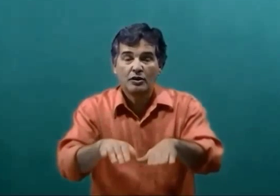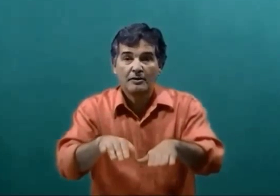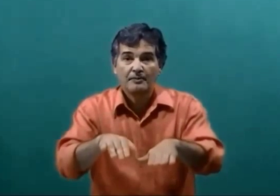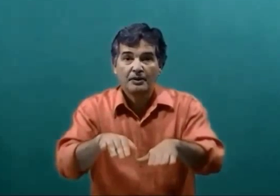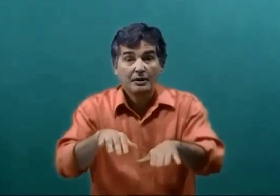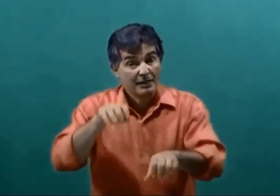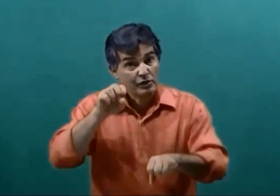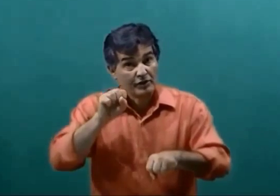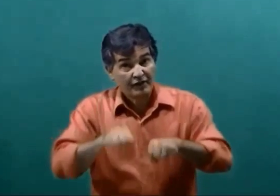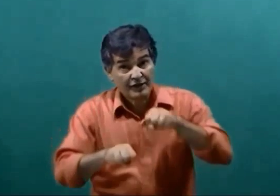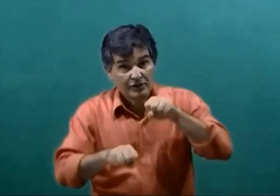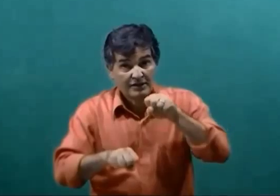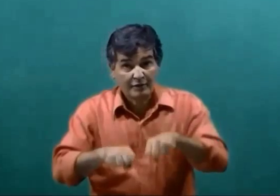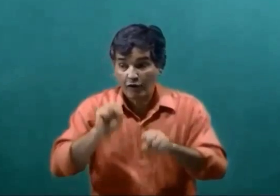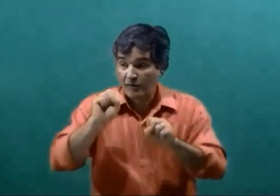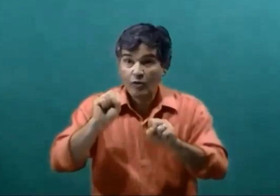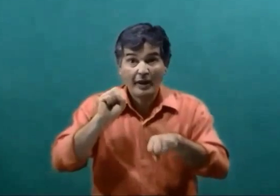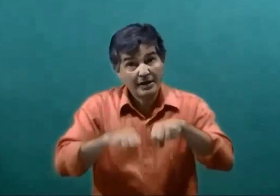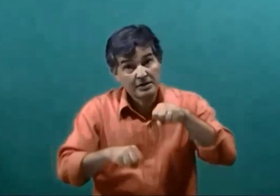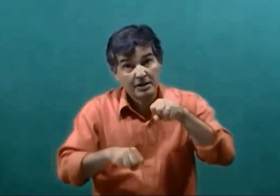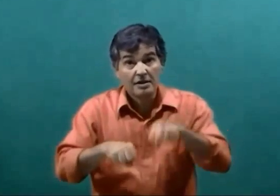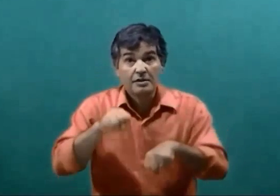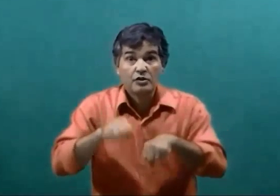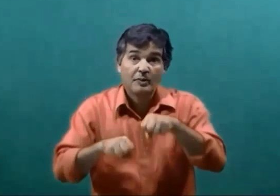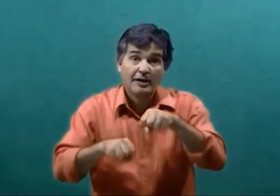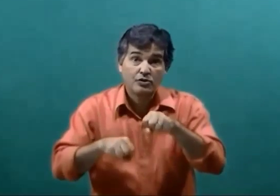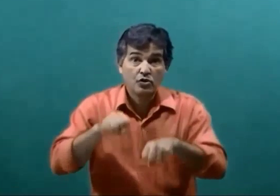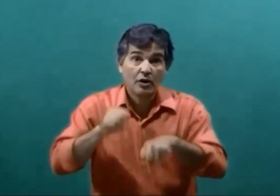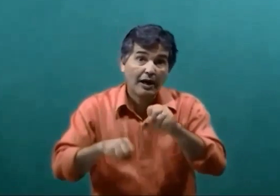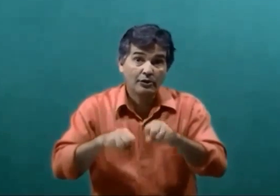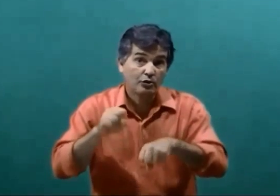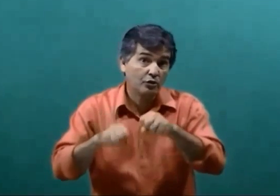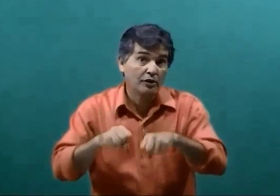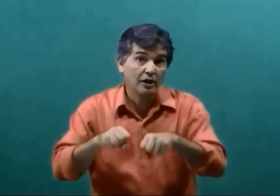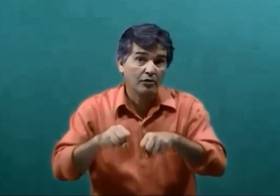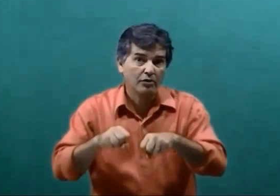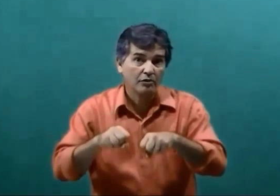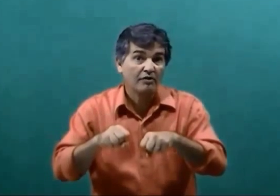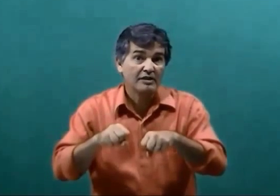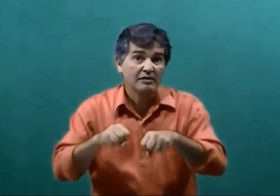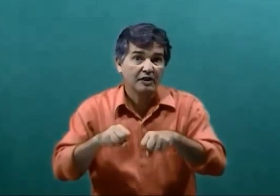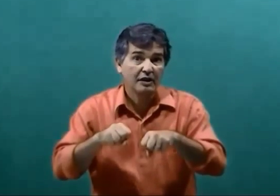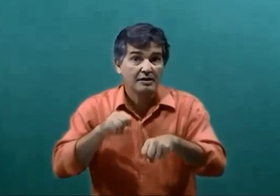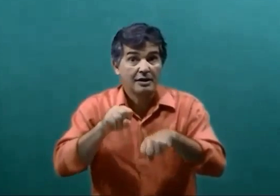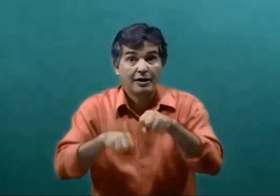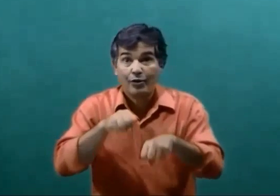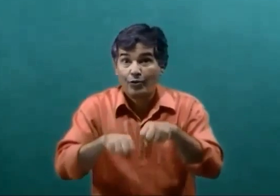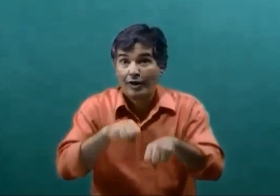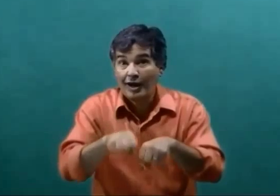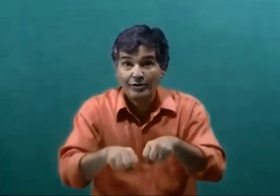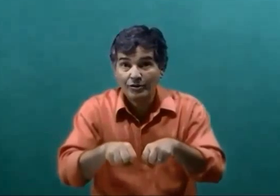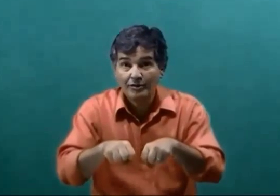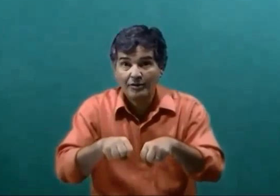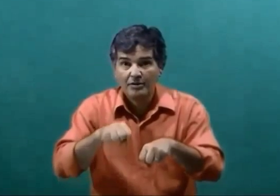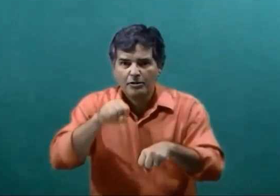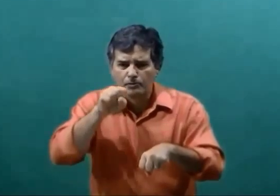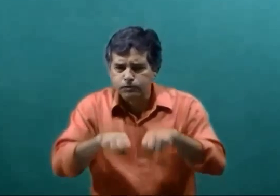pessoa. Mas eu já faço dessa forma com S, são os passos de um gato, de um leão. Qual vai ser a diferença? Um gato,